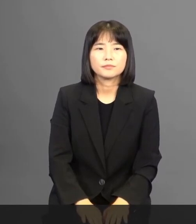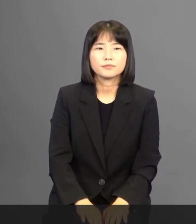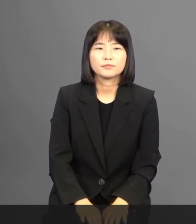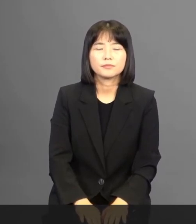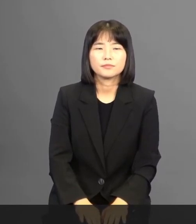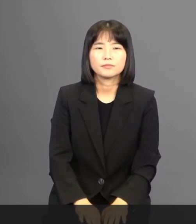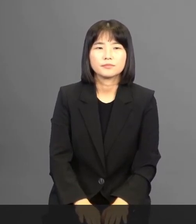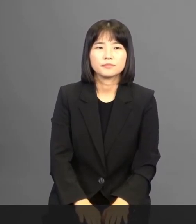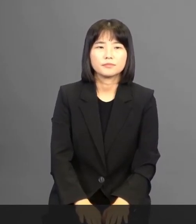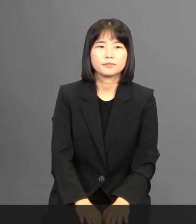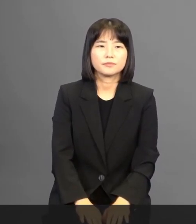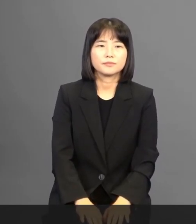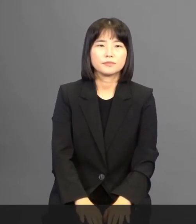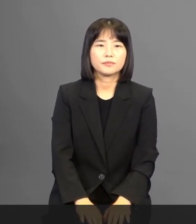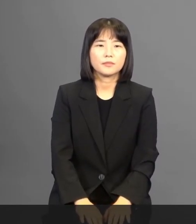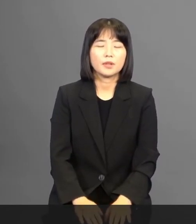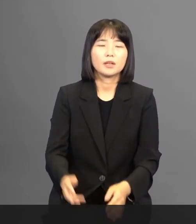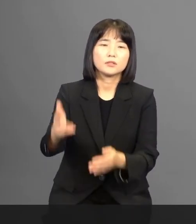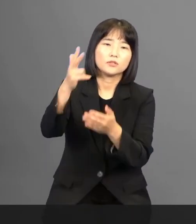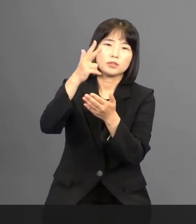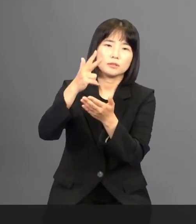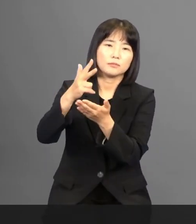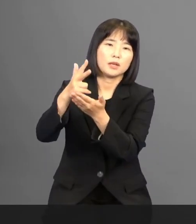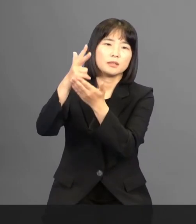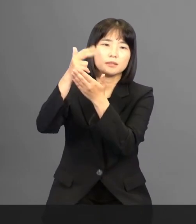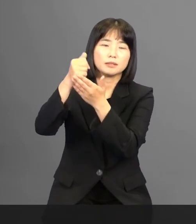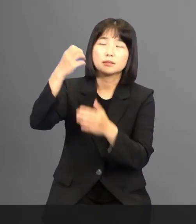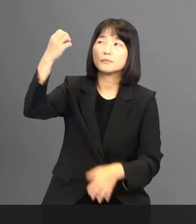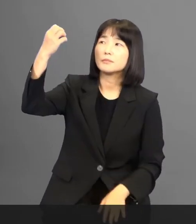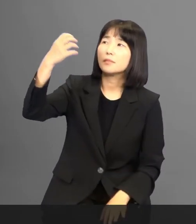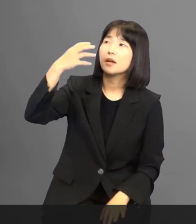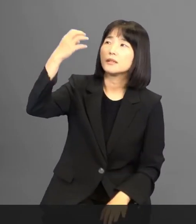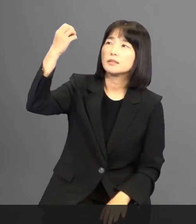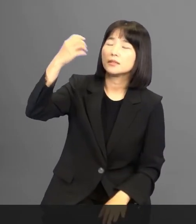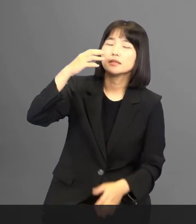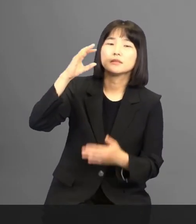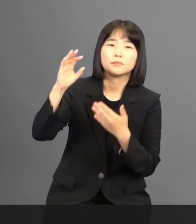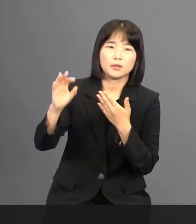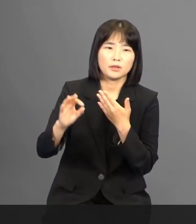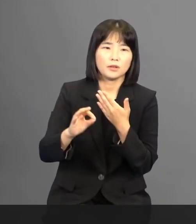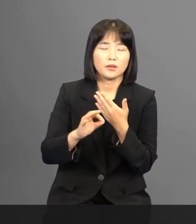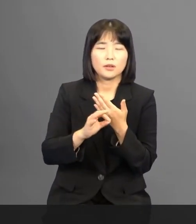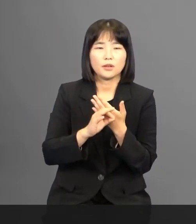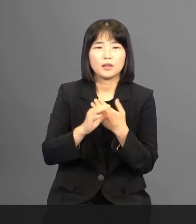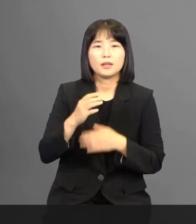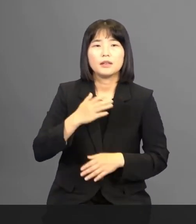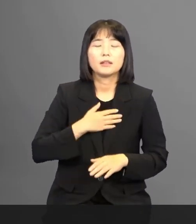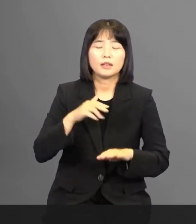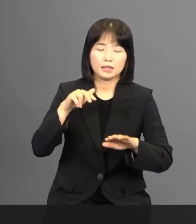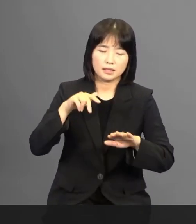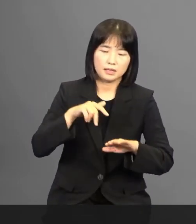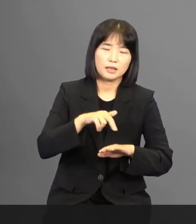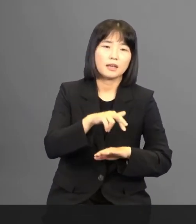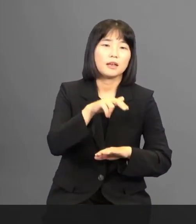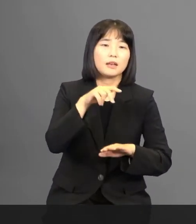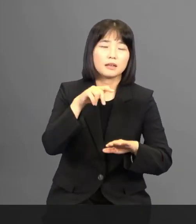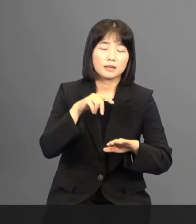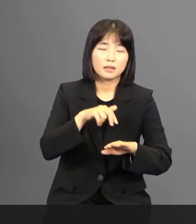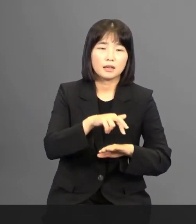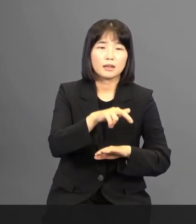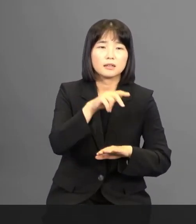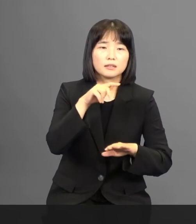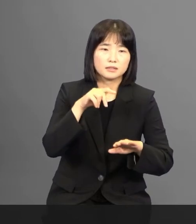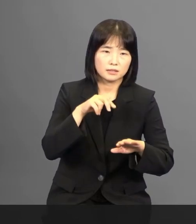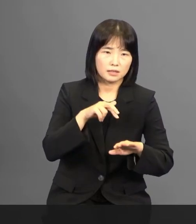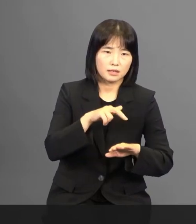주님 말씀하시면 주님 말씀하시면 내가